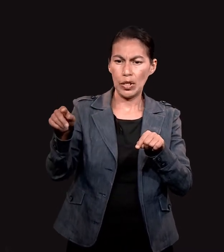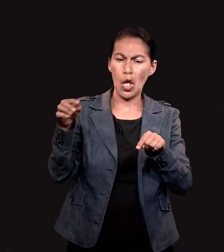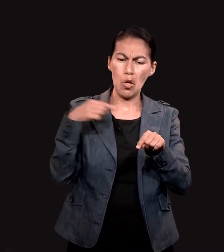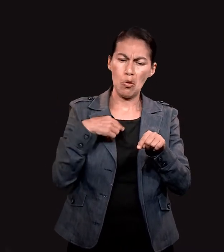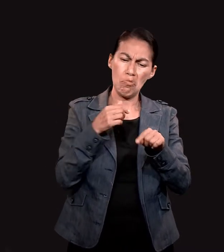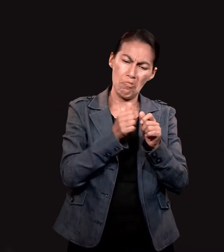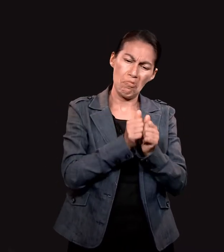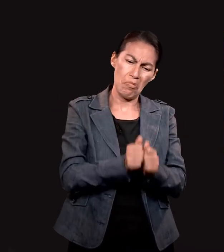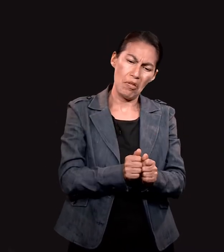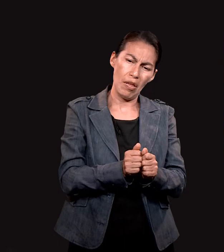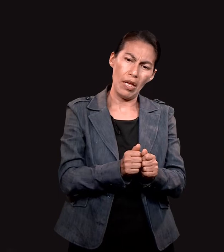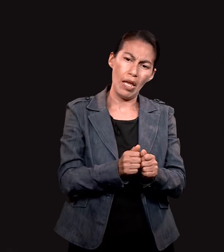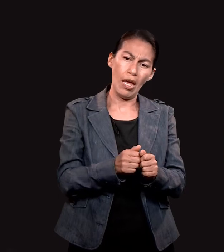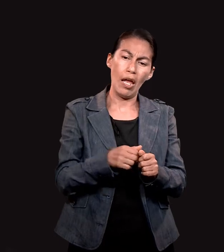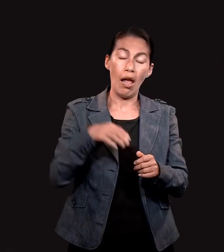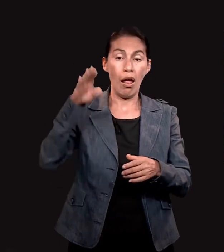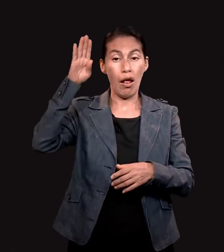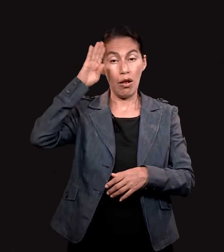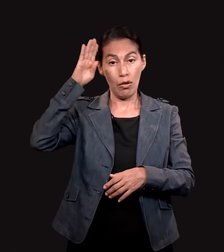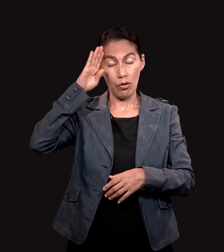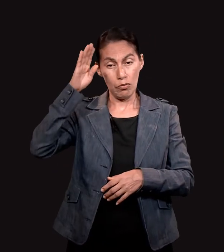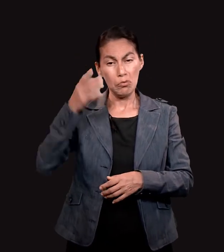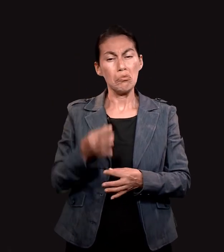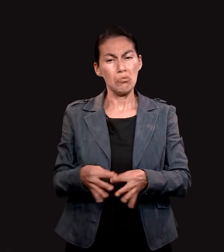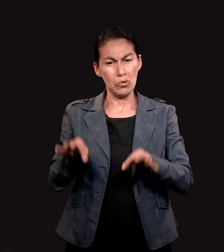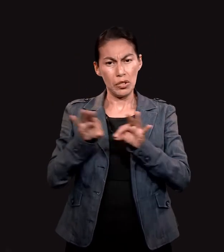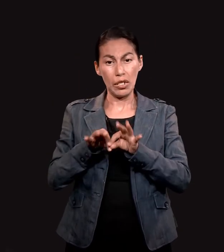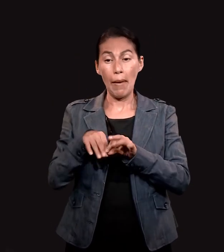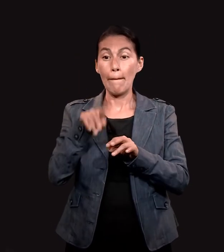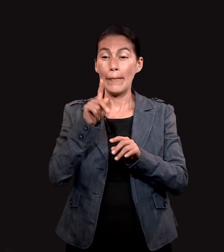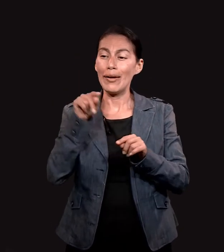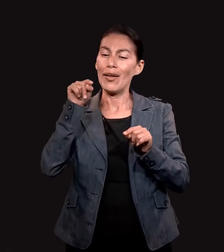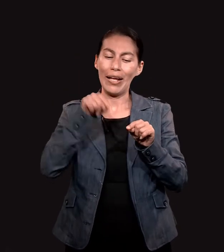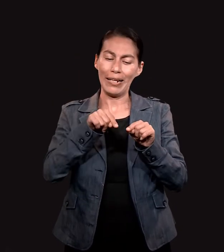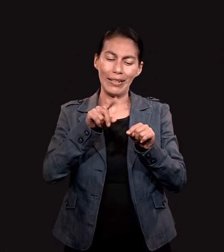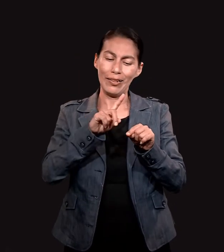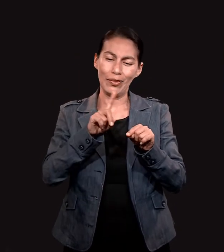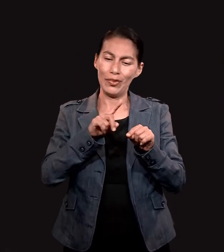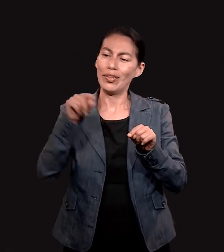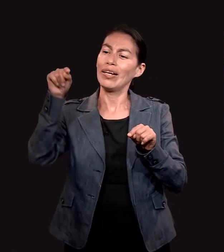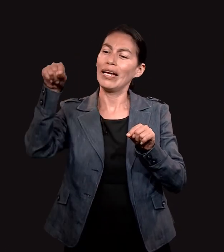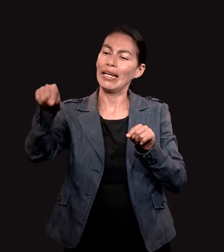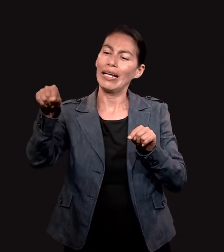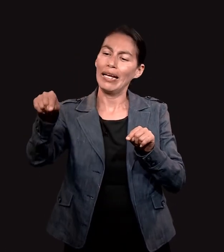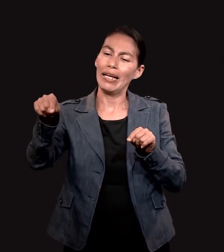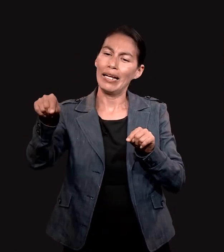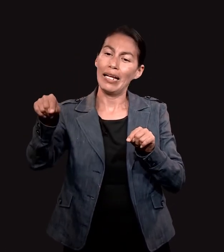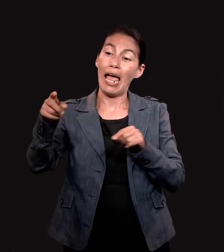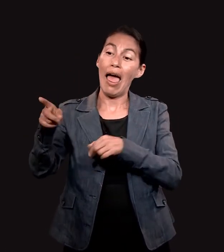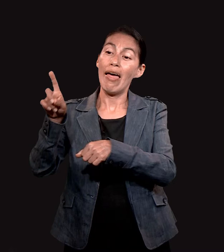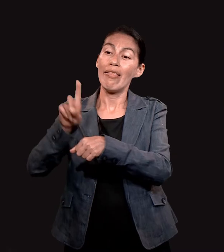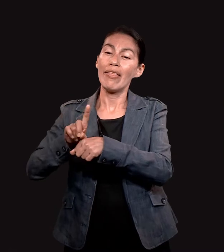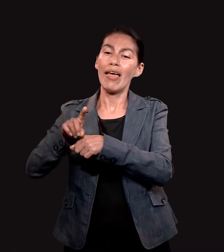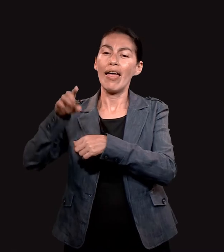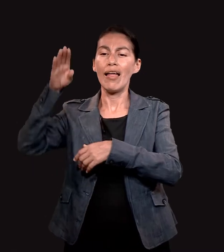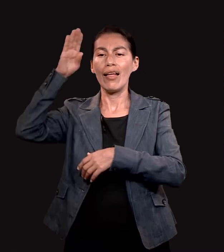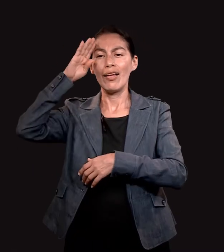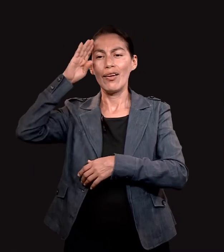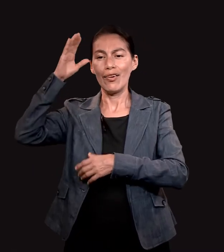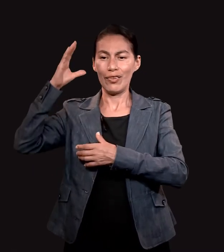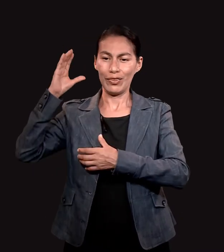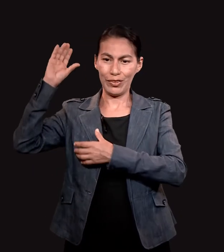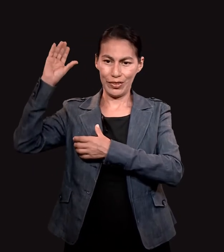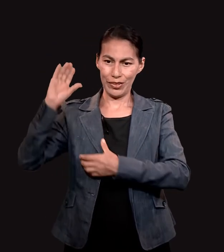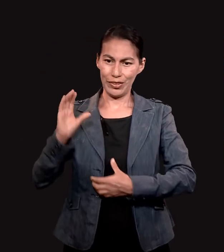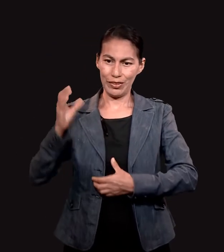asistiendo a mi club, que pues para mí, le digo, los clubes fueron parte importante, era un día del conquistador. Y